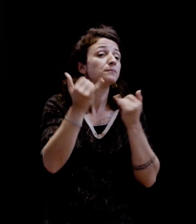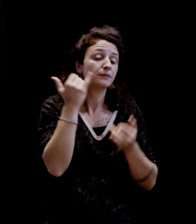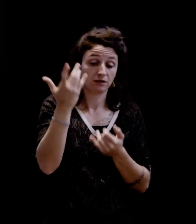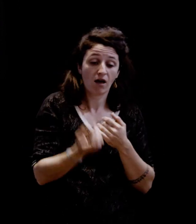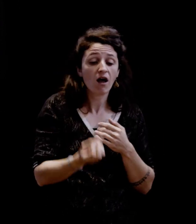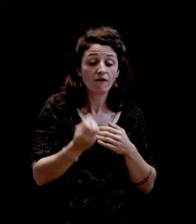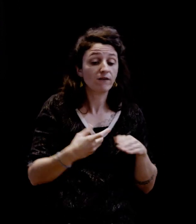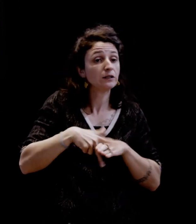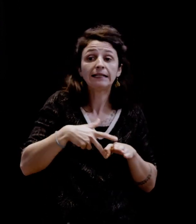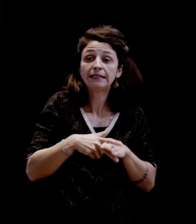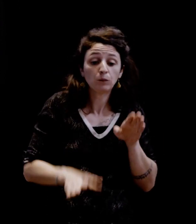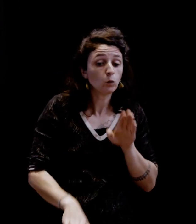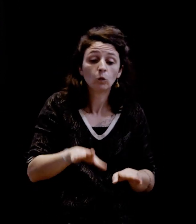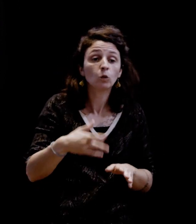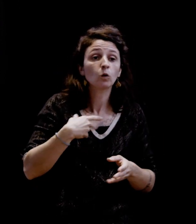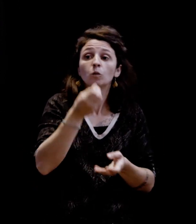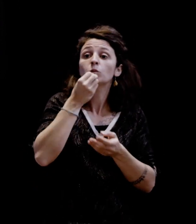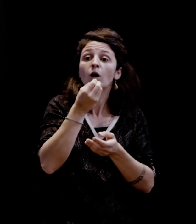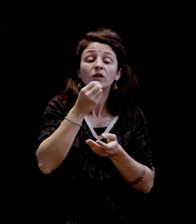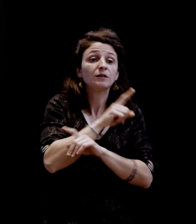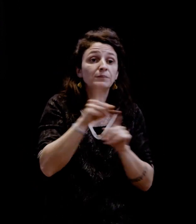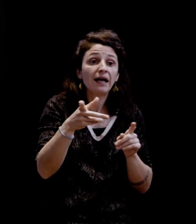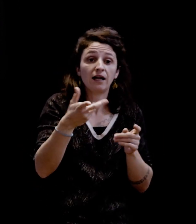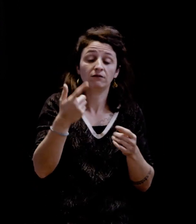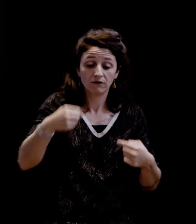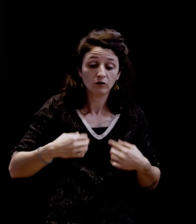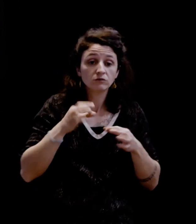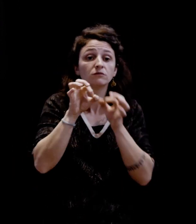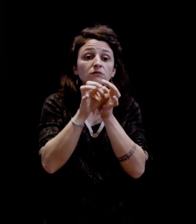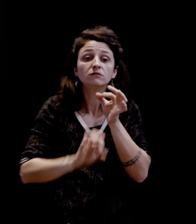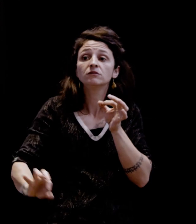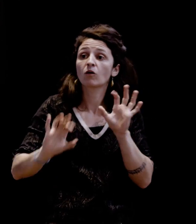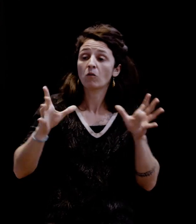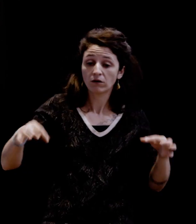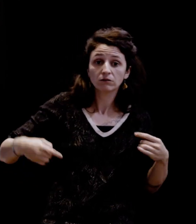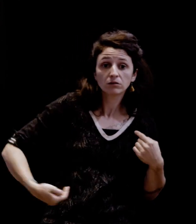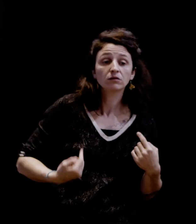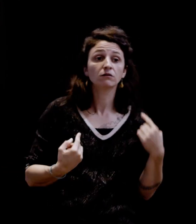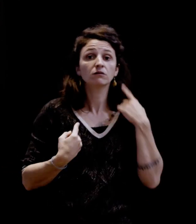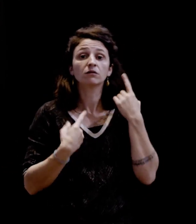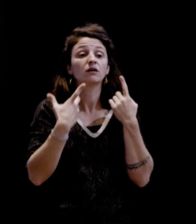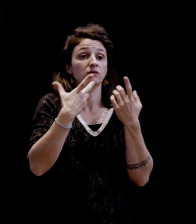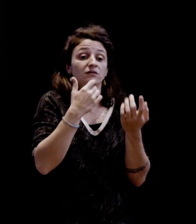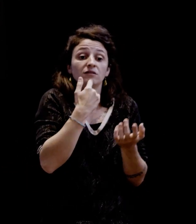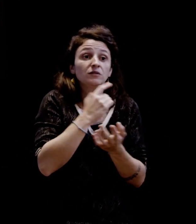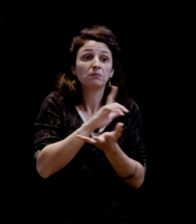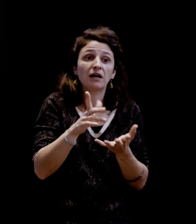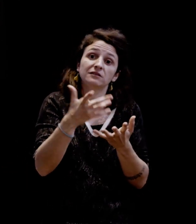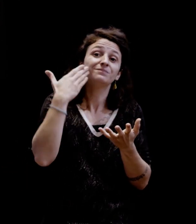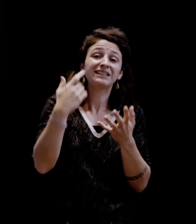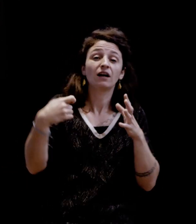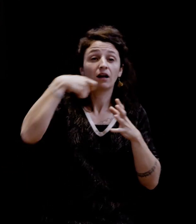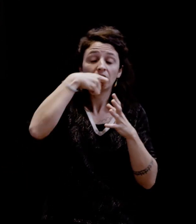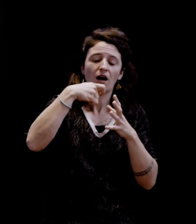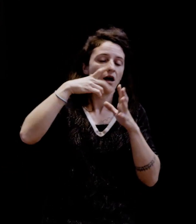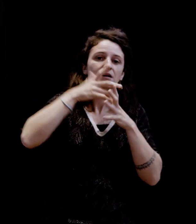bouche, c'est très violent. C'est une violation d'une sphère qui n'est pas habituellement rencontrée. Donc, c'est vraiment un enjeu hyper